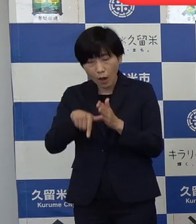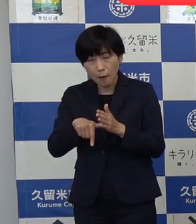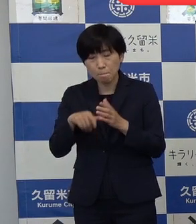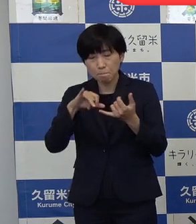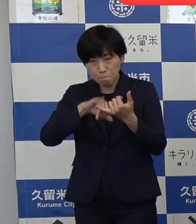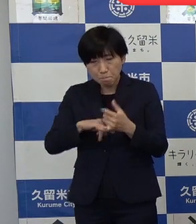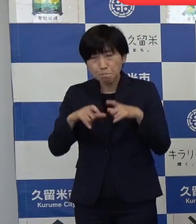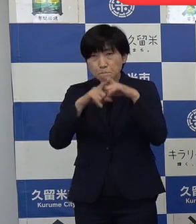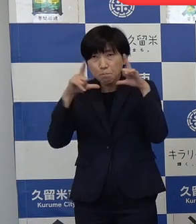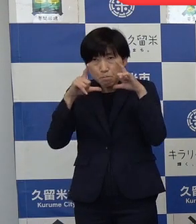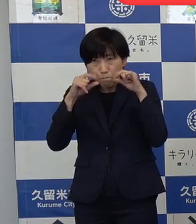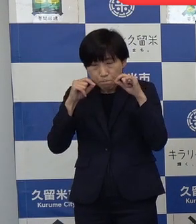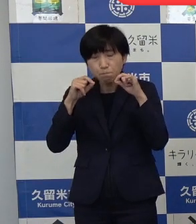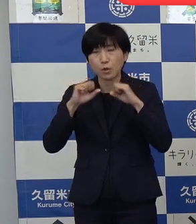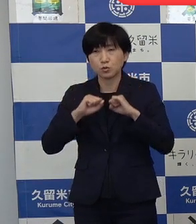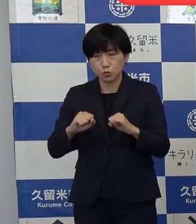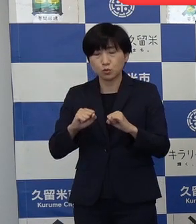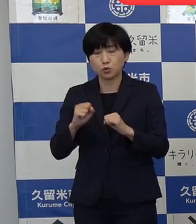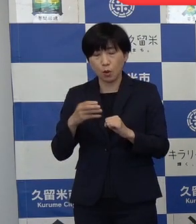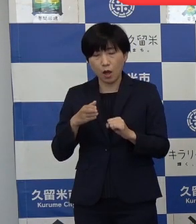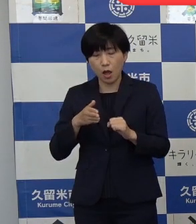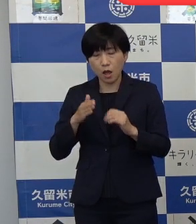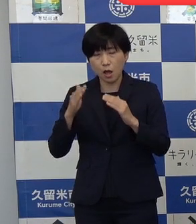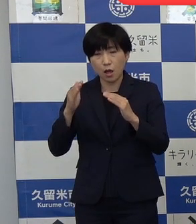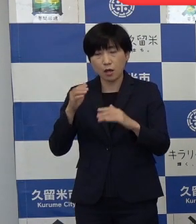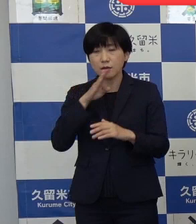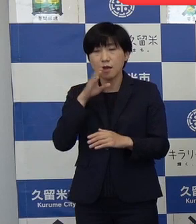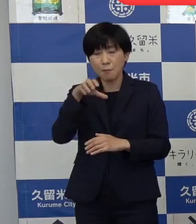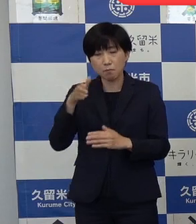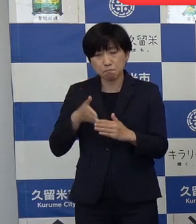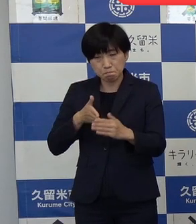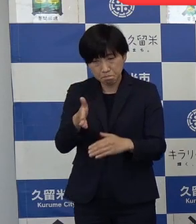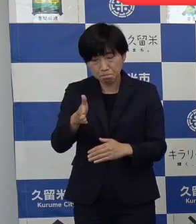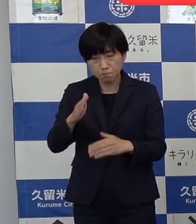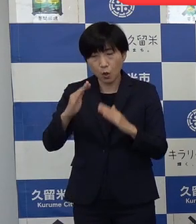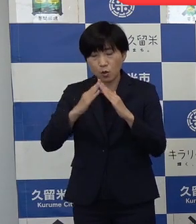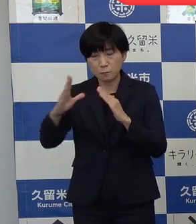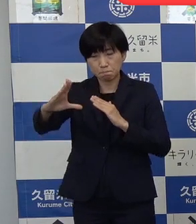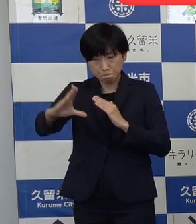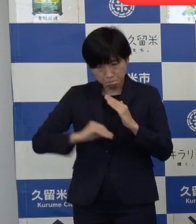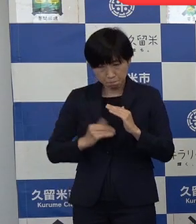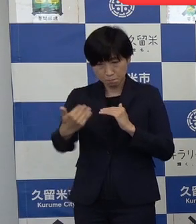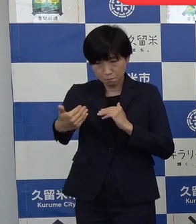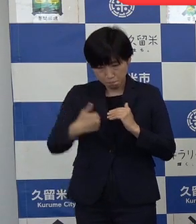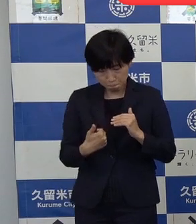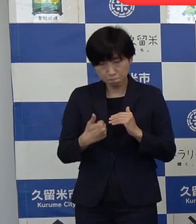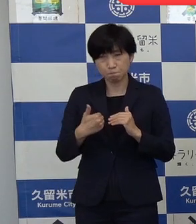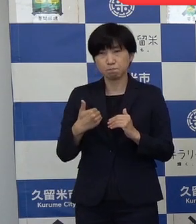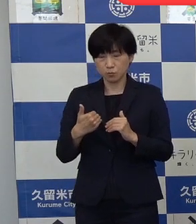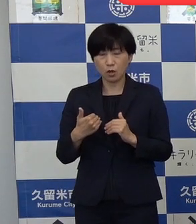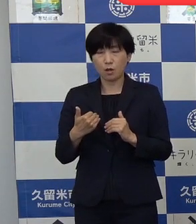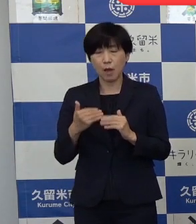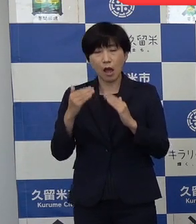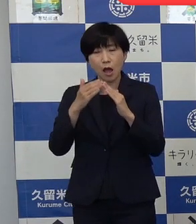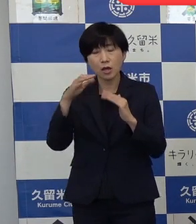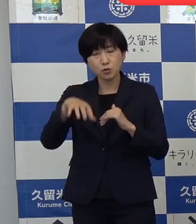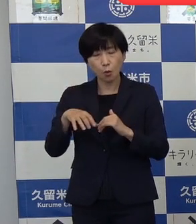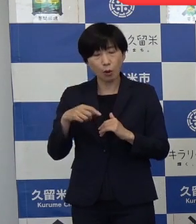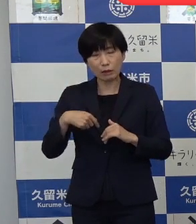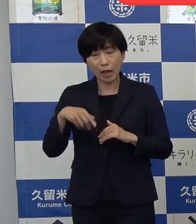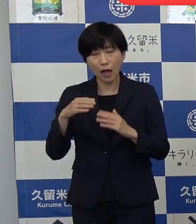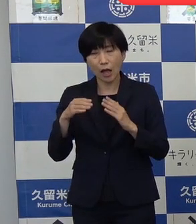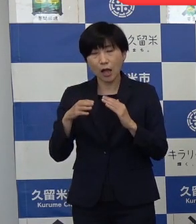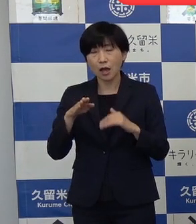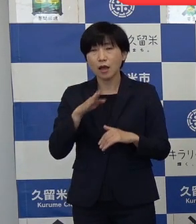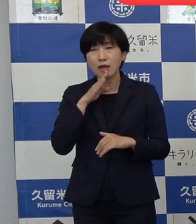用、直行直勤をお願いしています。また会場に来られない方も花火を楽しんでもらえ